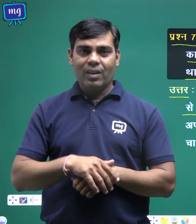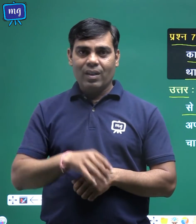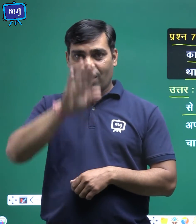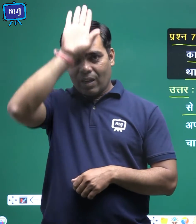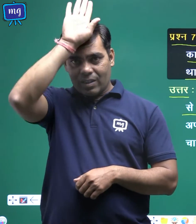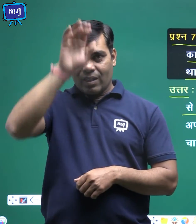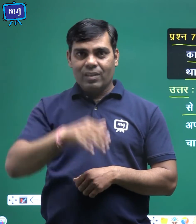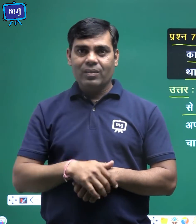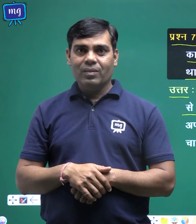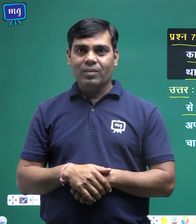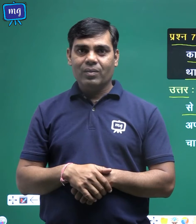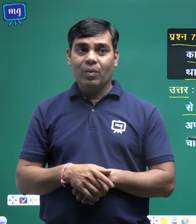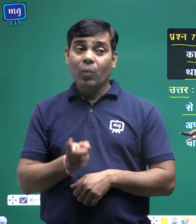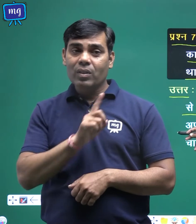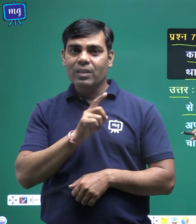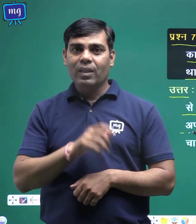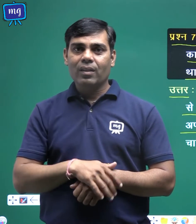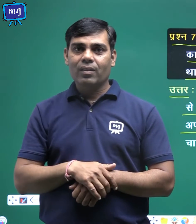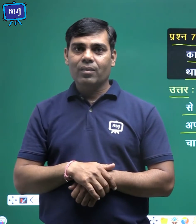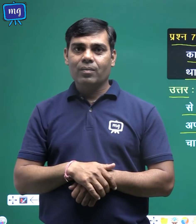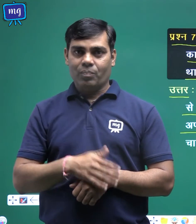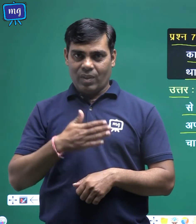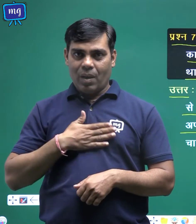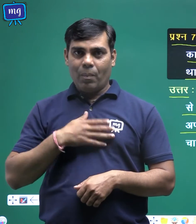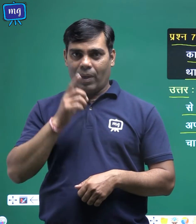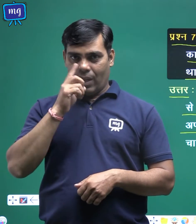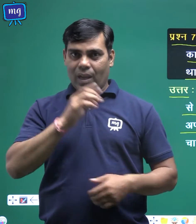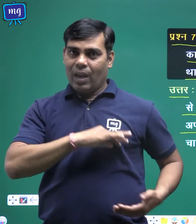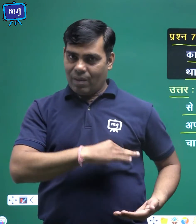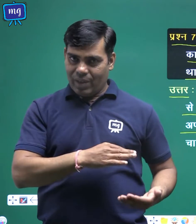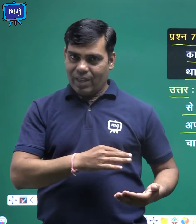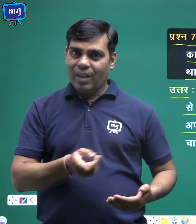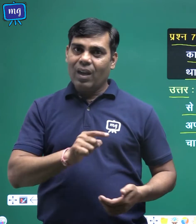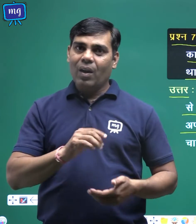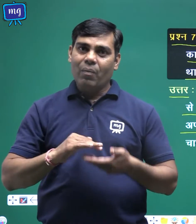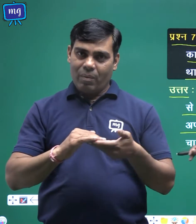राजा उससे अपनी कन्या का विवाह